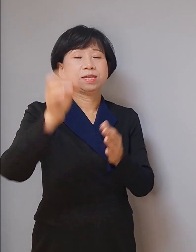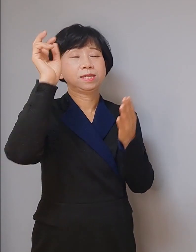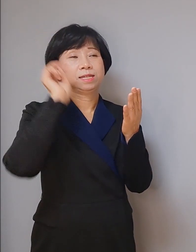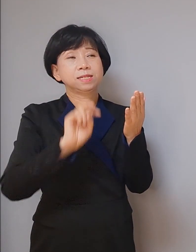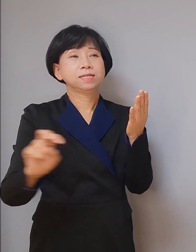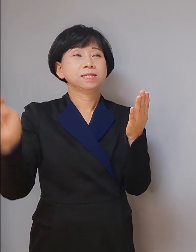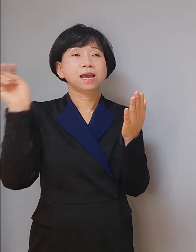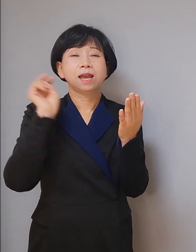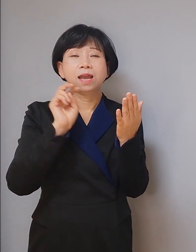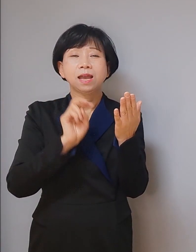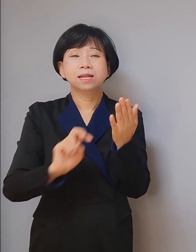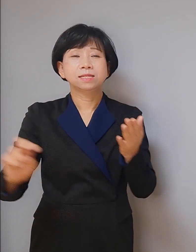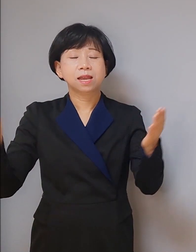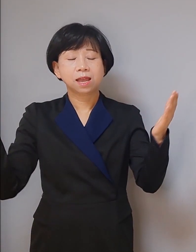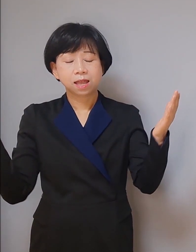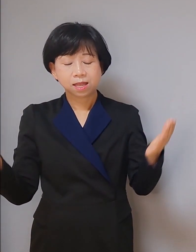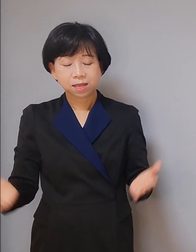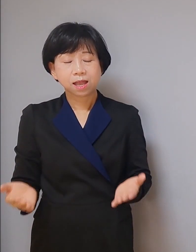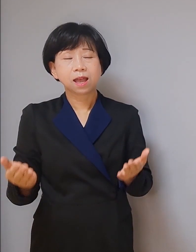영원히